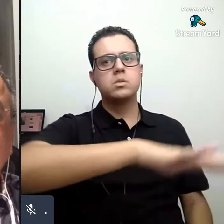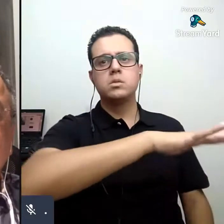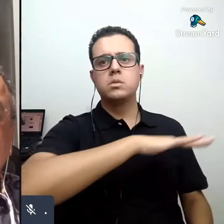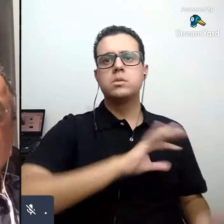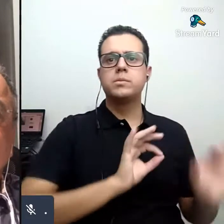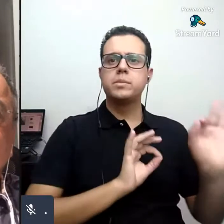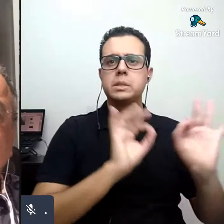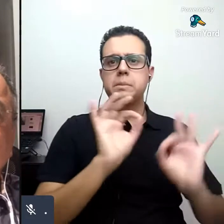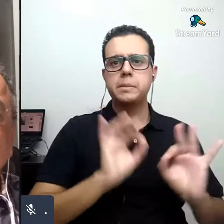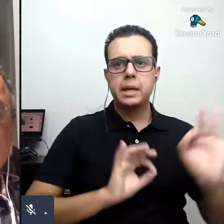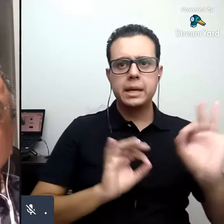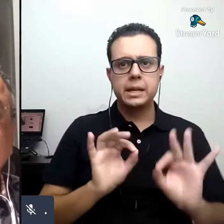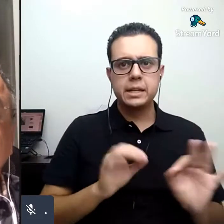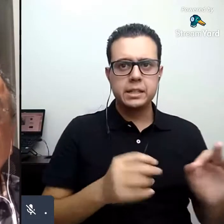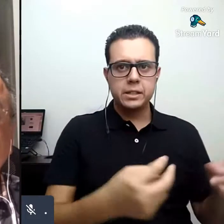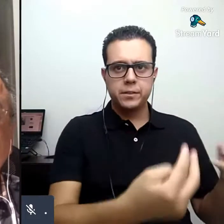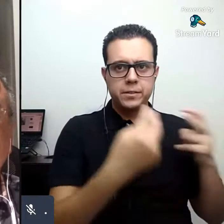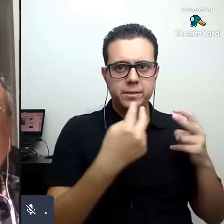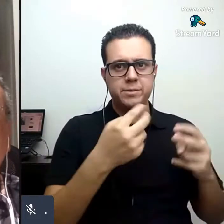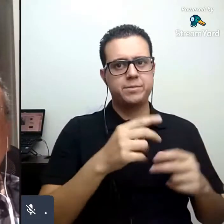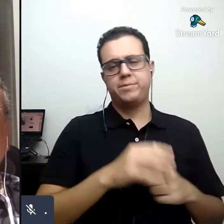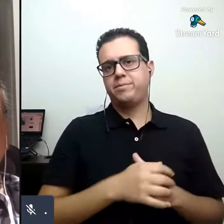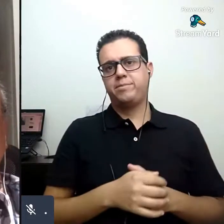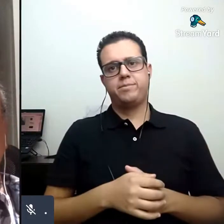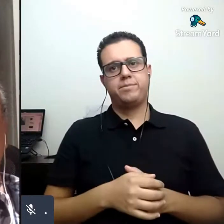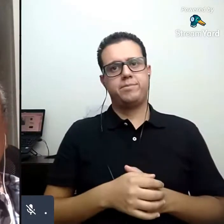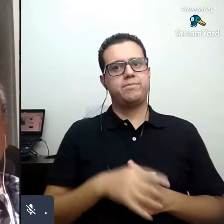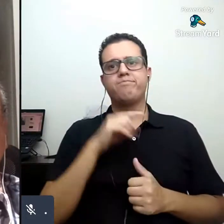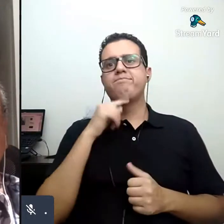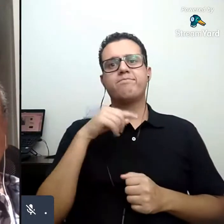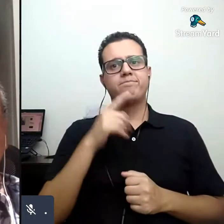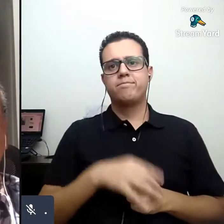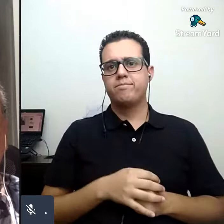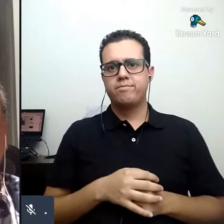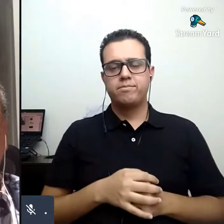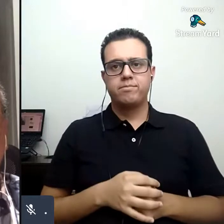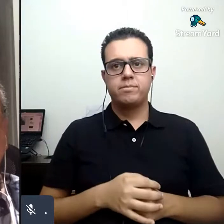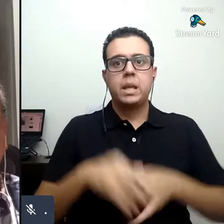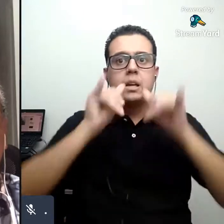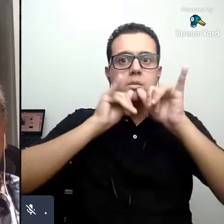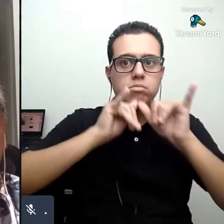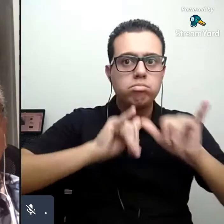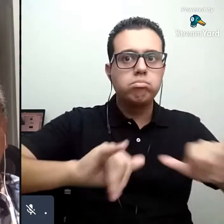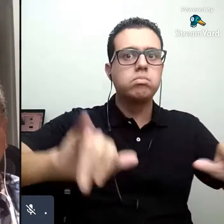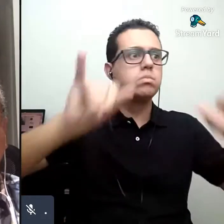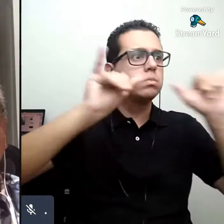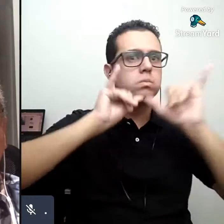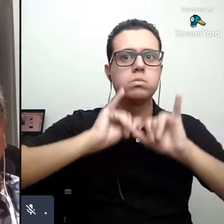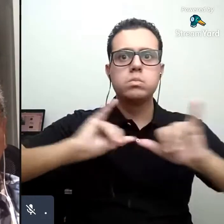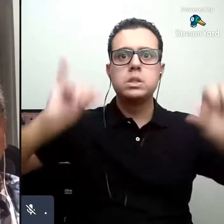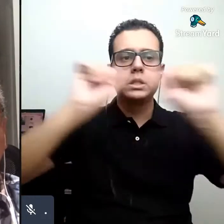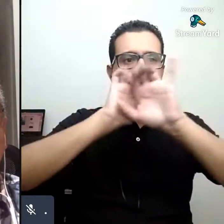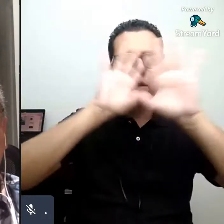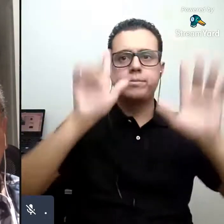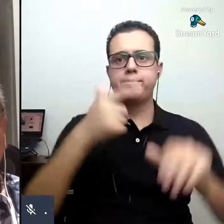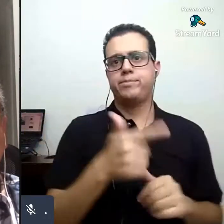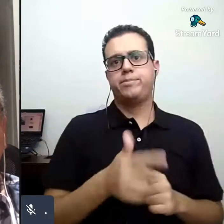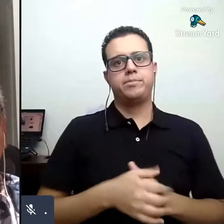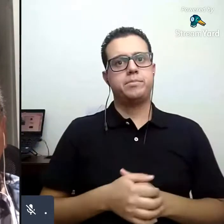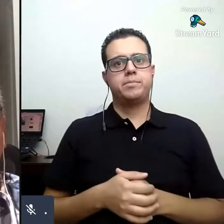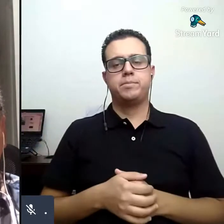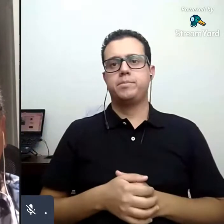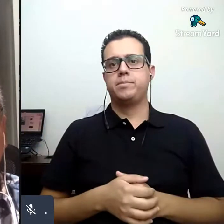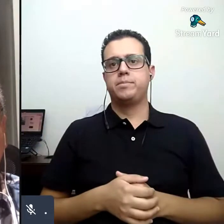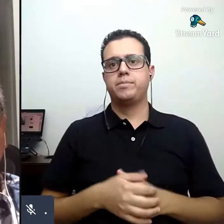ver, não tem uma divulgação de um sinal. O sinal acontece na